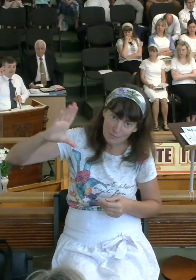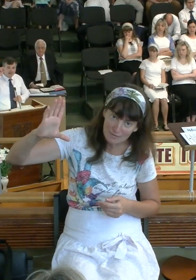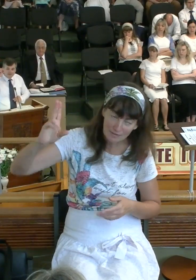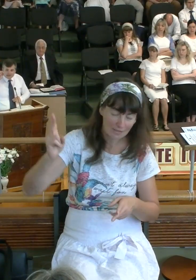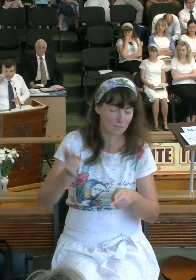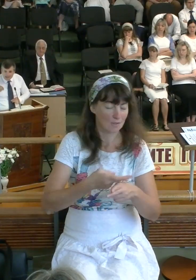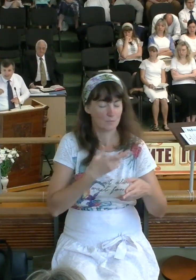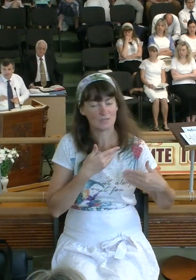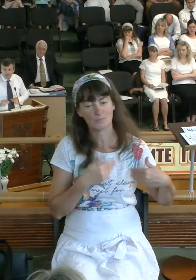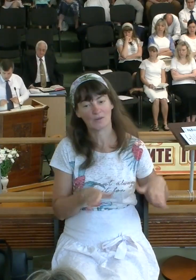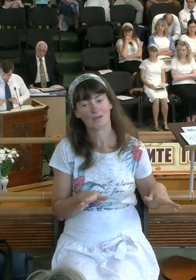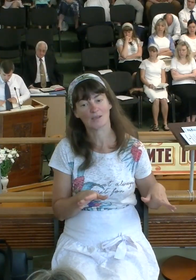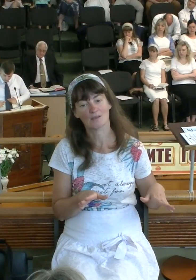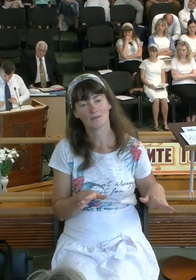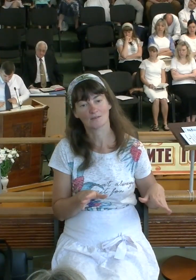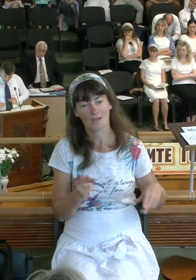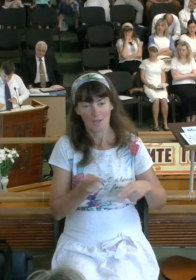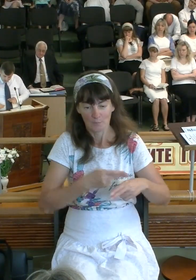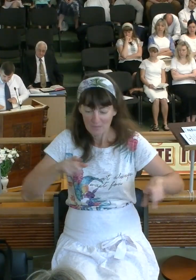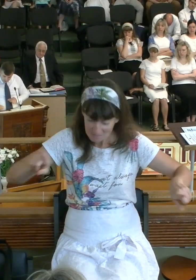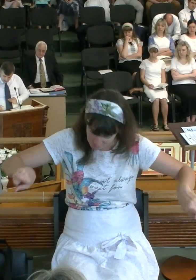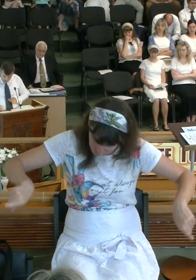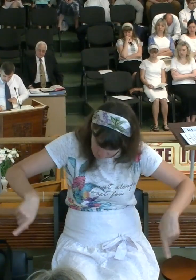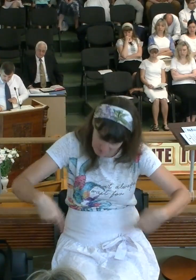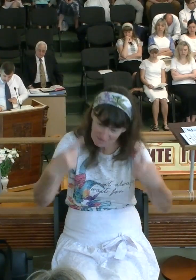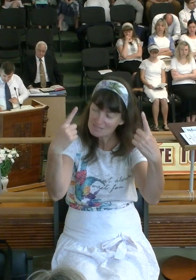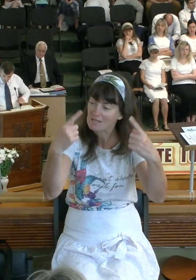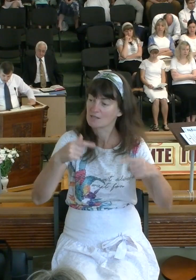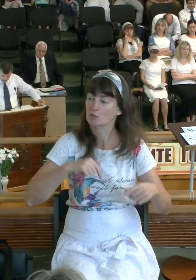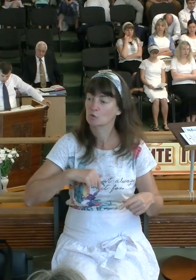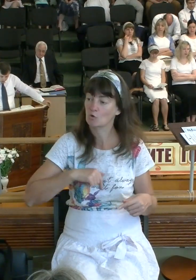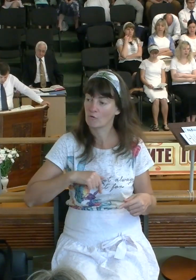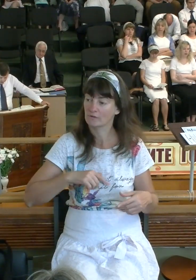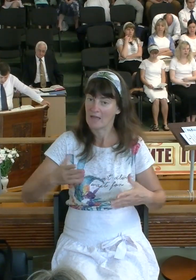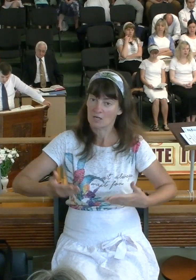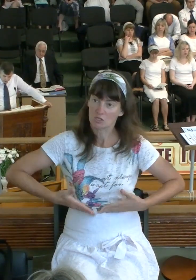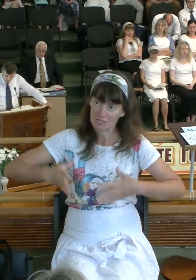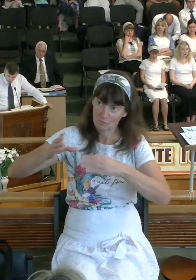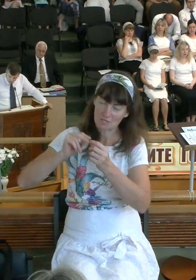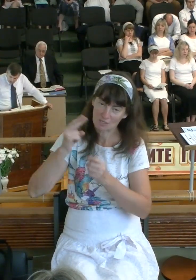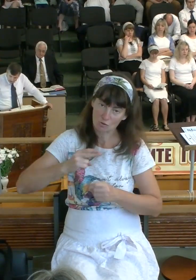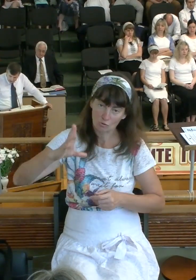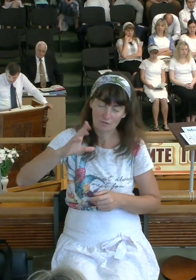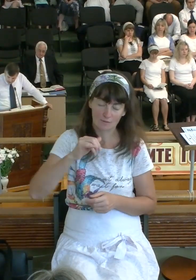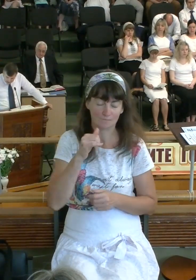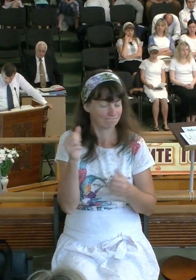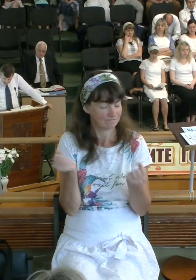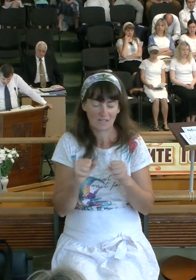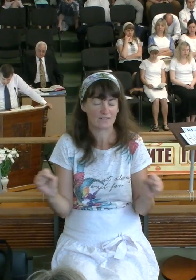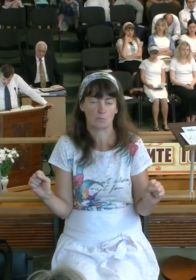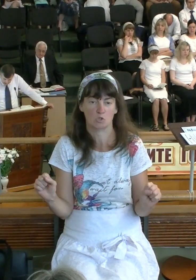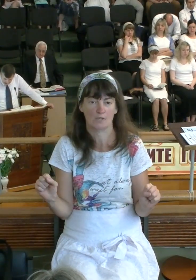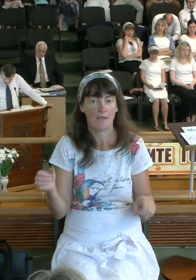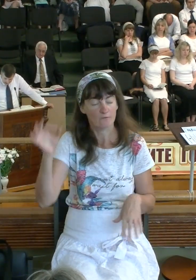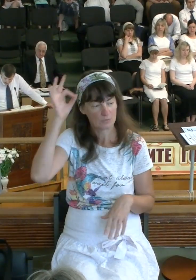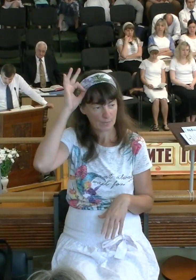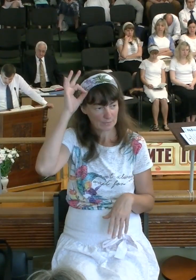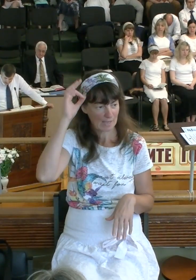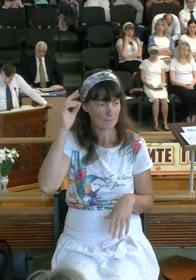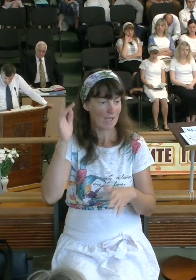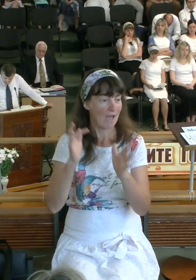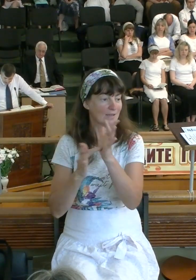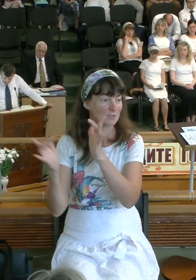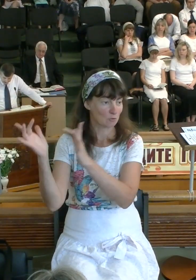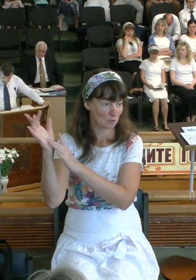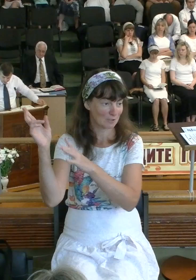без воскресения духовного. И действительно, когда-то вот к Иисусу Христу пришел Никодим, это записано в